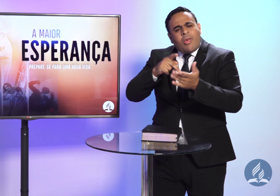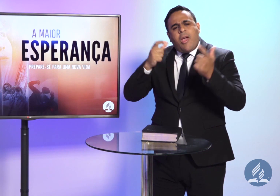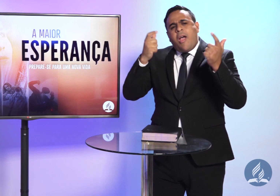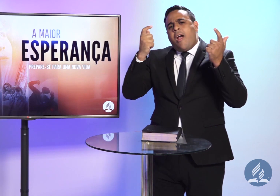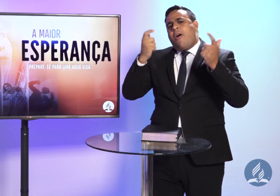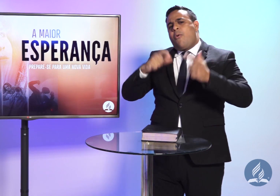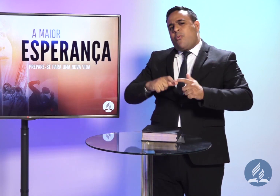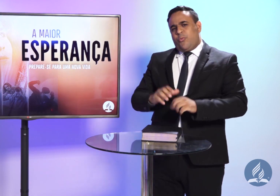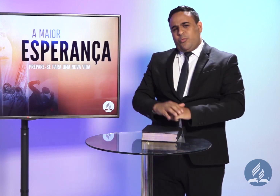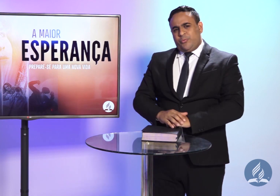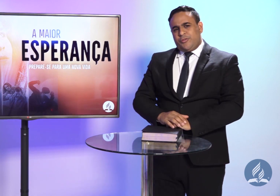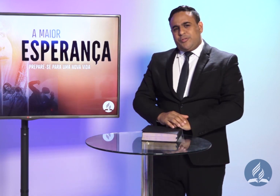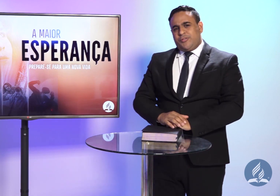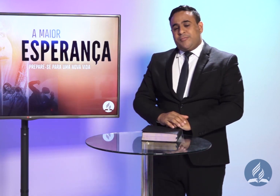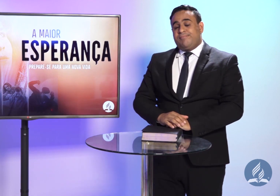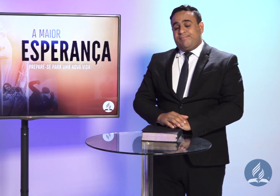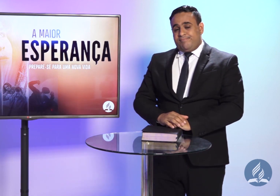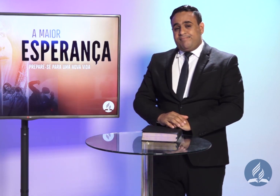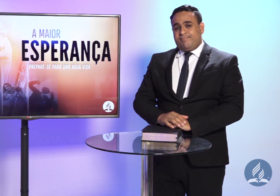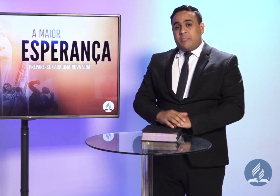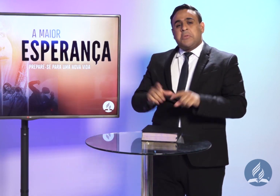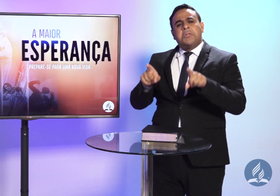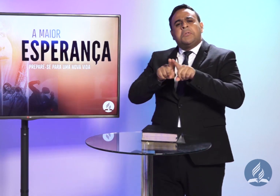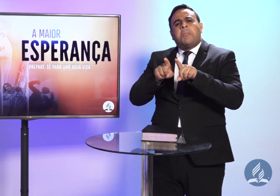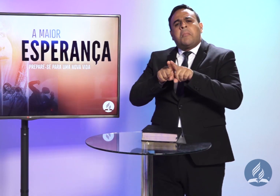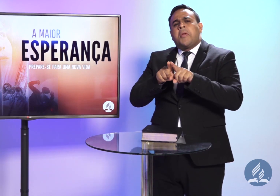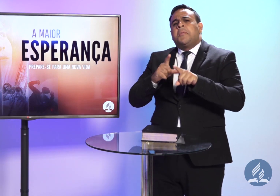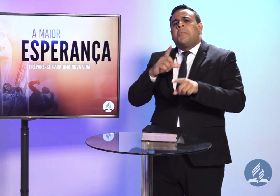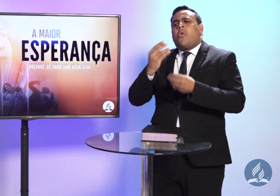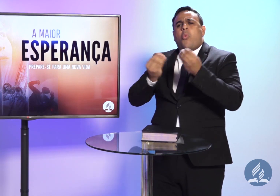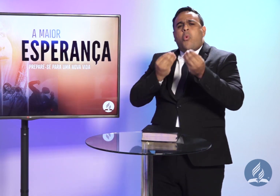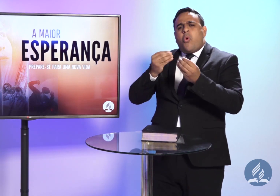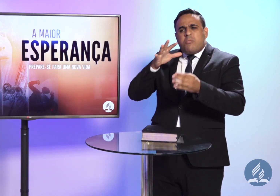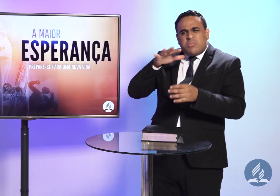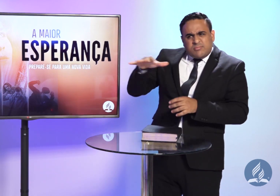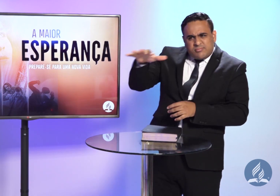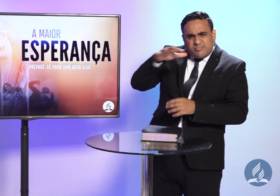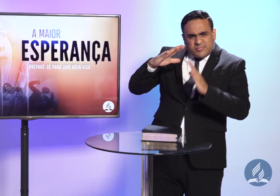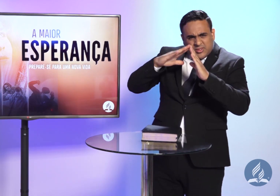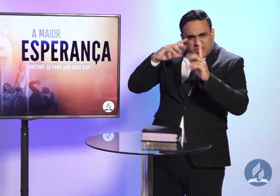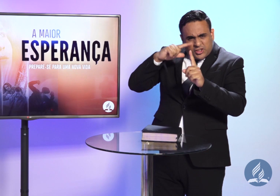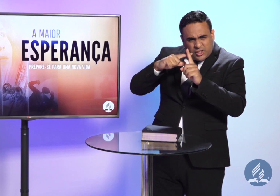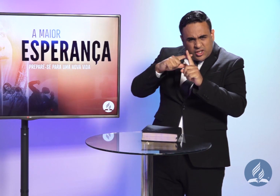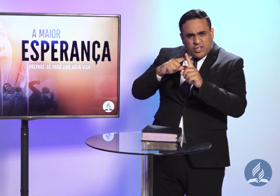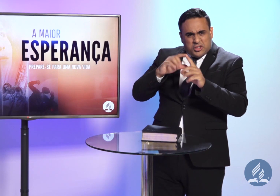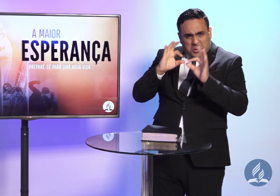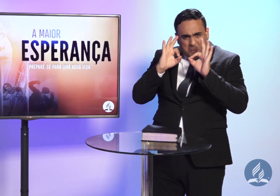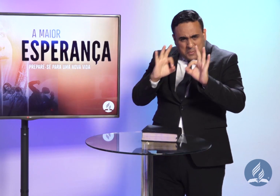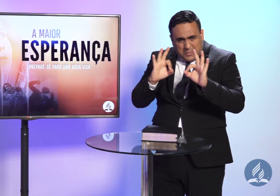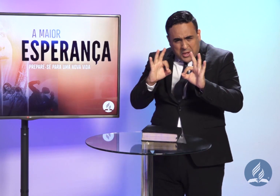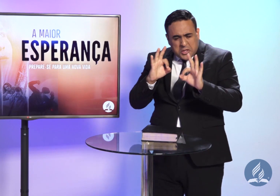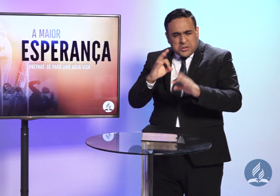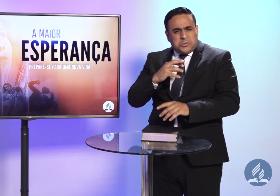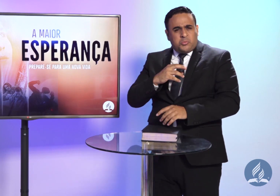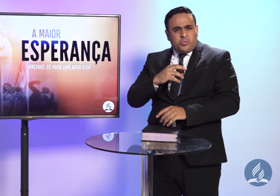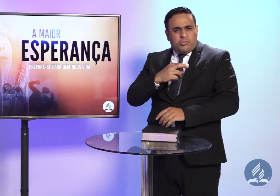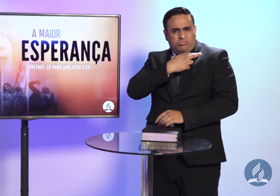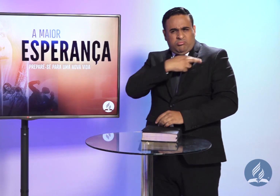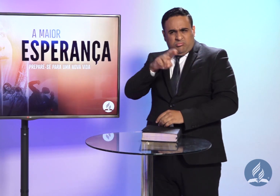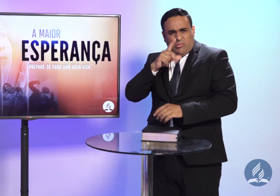não está seguindo aos mandamentos de Deus, não está seguindo a Deus. E aonde você encontra a verdade?